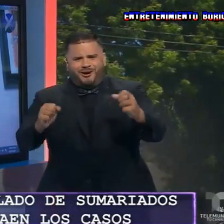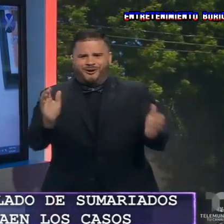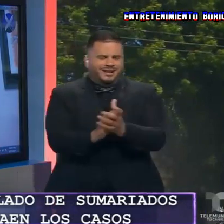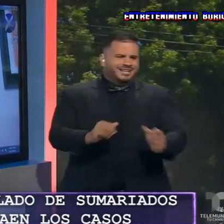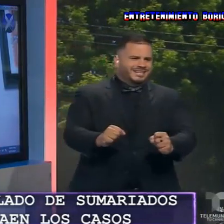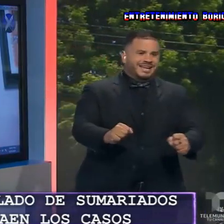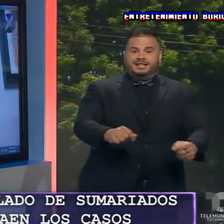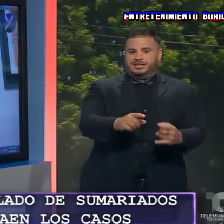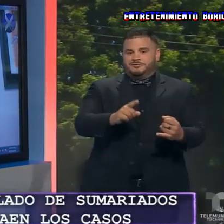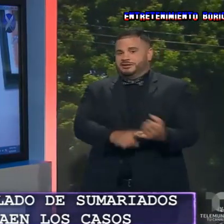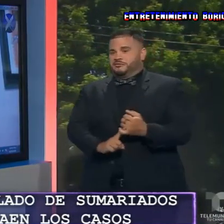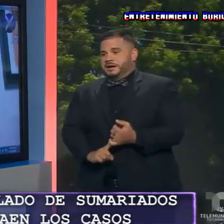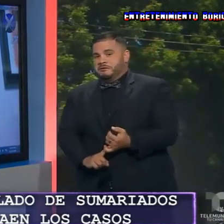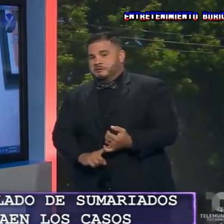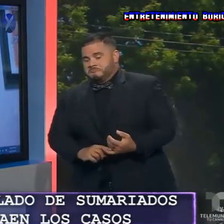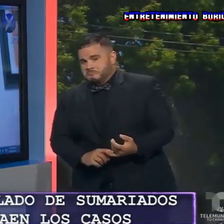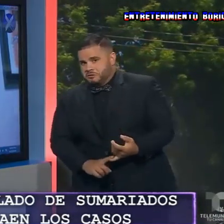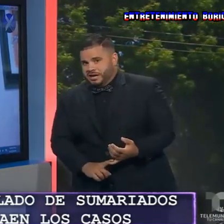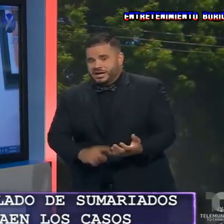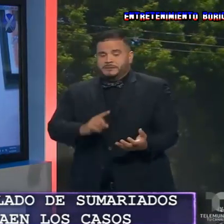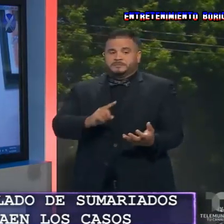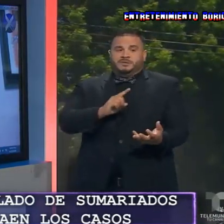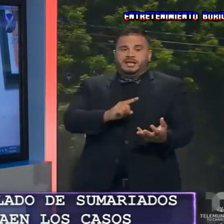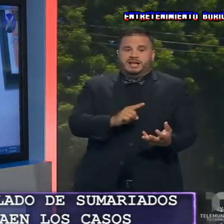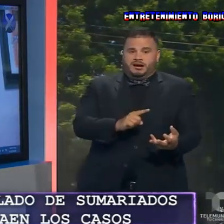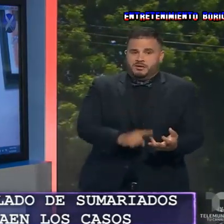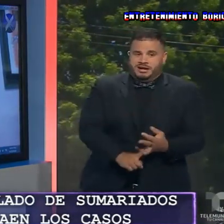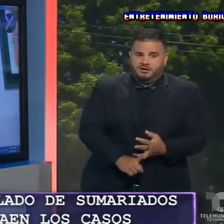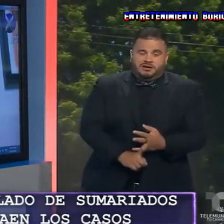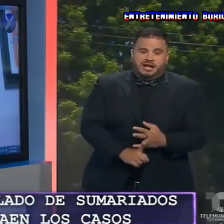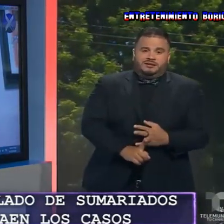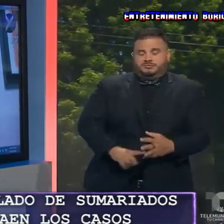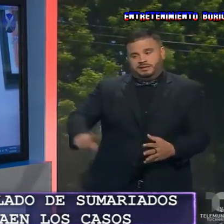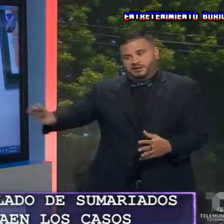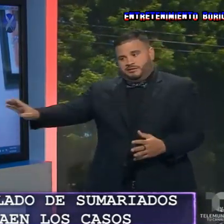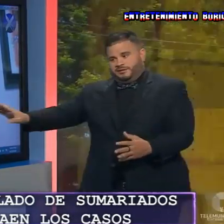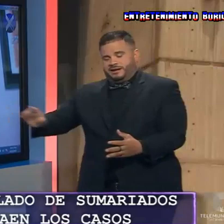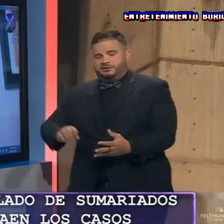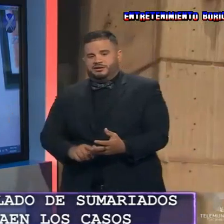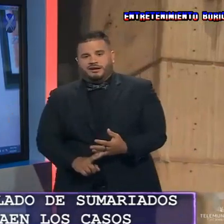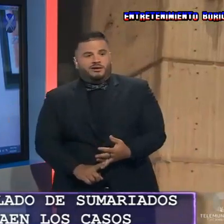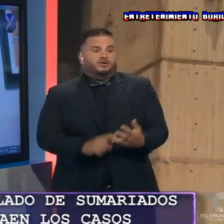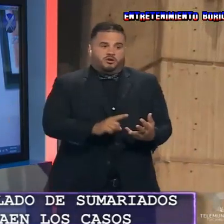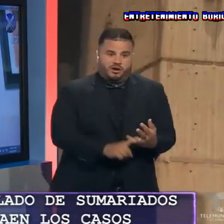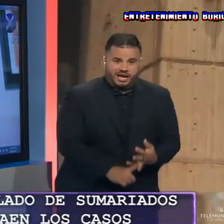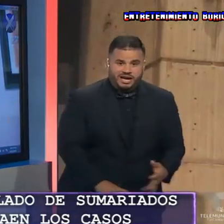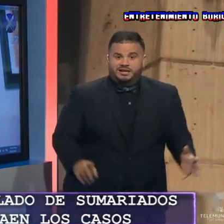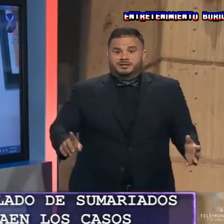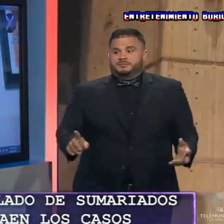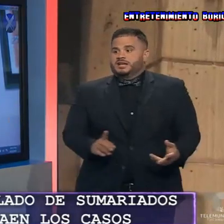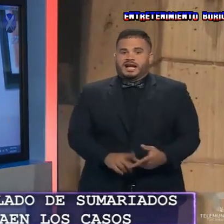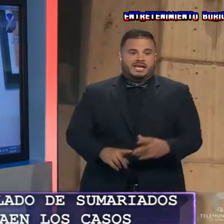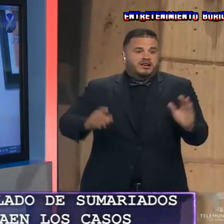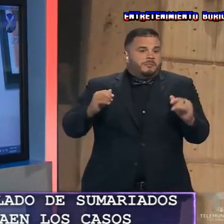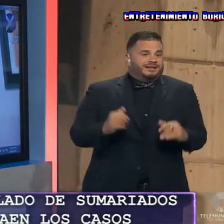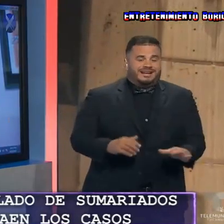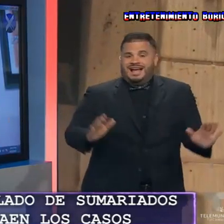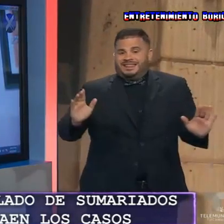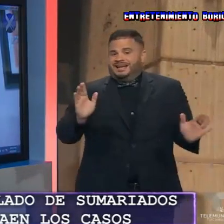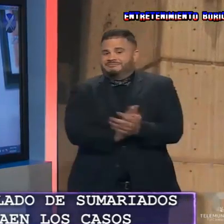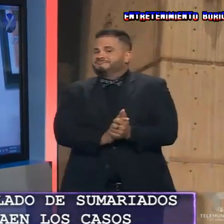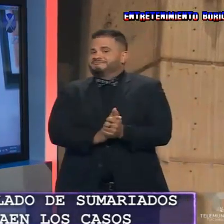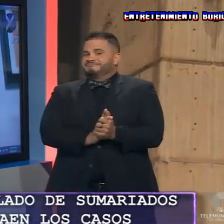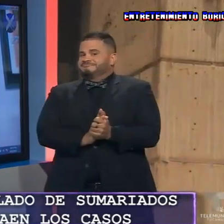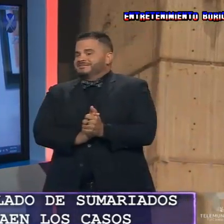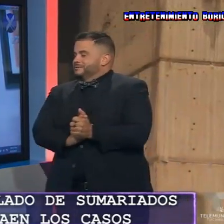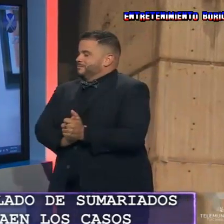digo! Y el Tribunal Supremo, Coquí, y la gobernadora, perdóneme, fiscal, usted no tiene que ver con esto, Coquí, y aquí no pasa